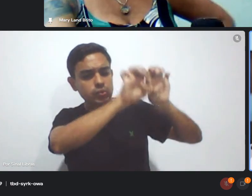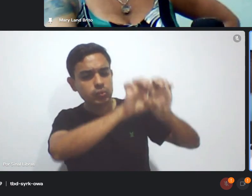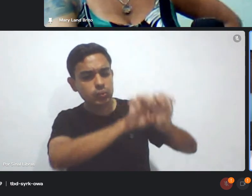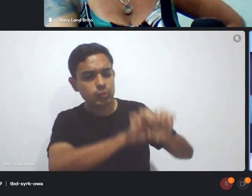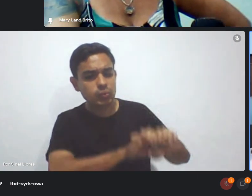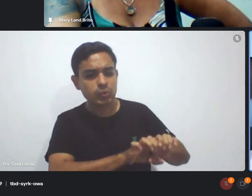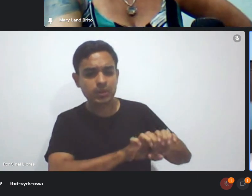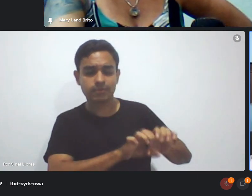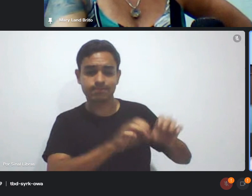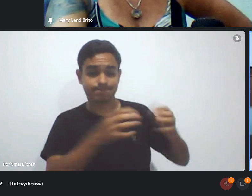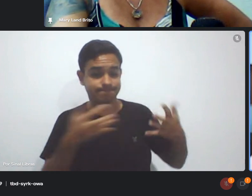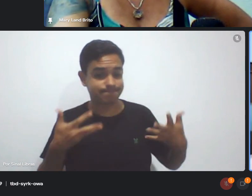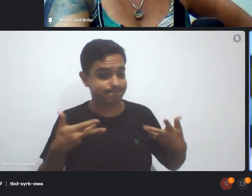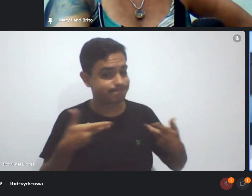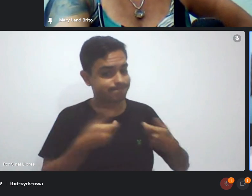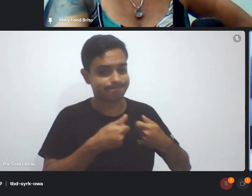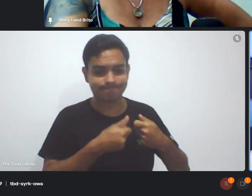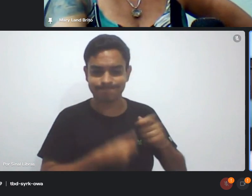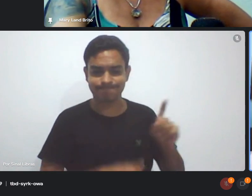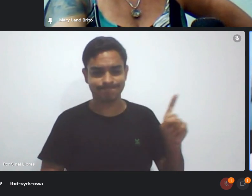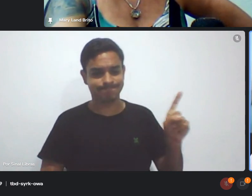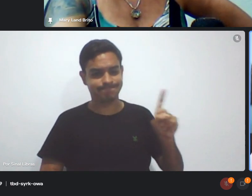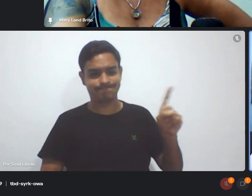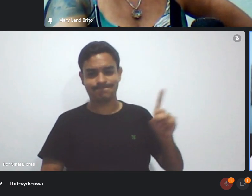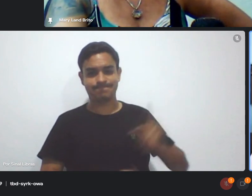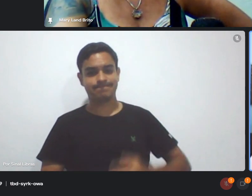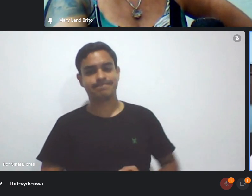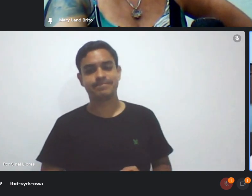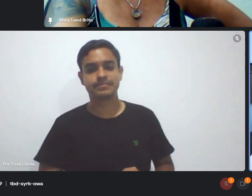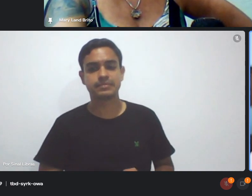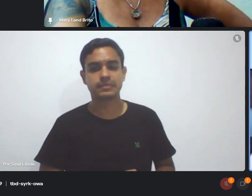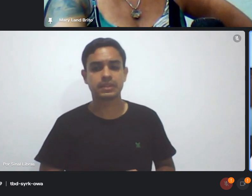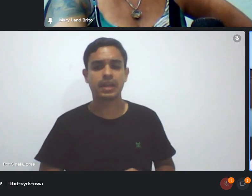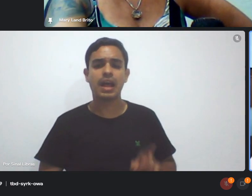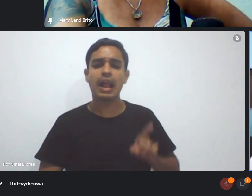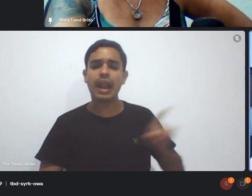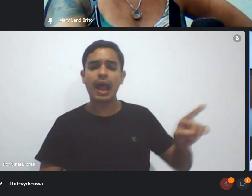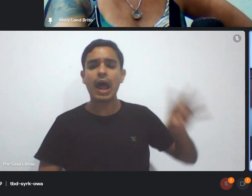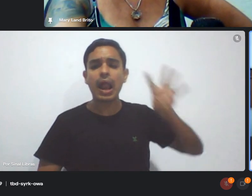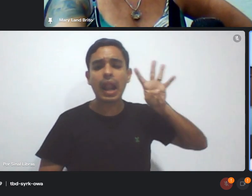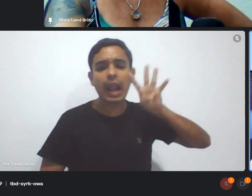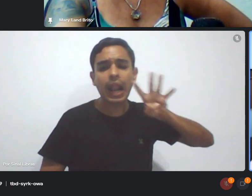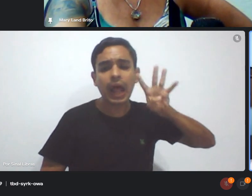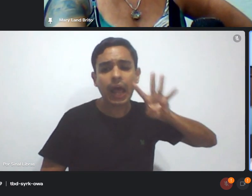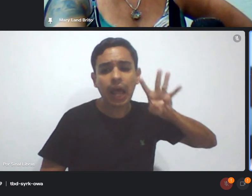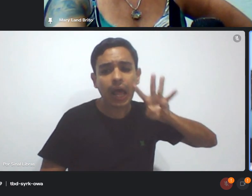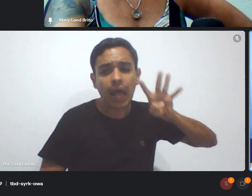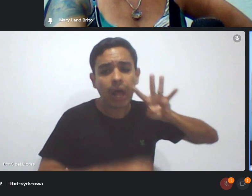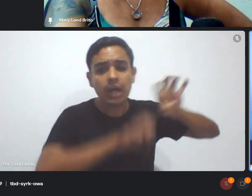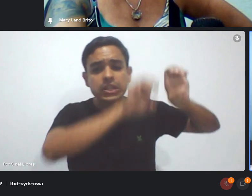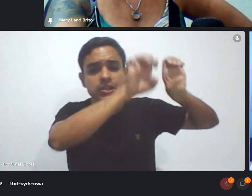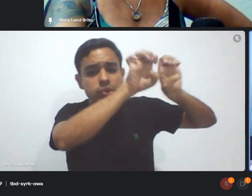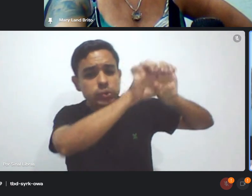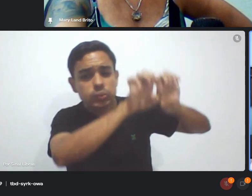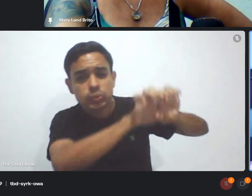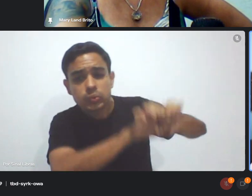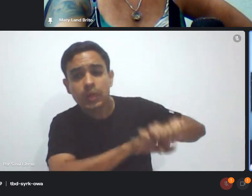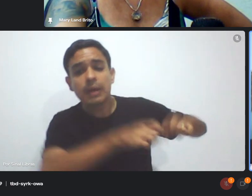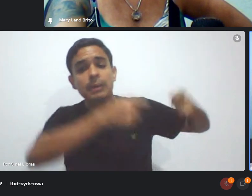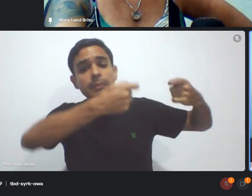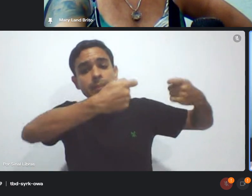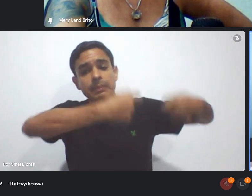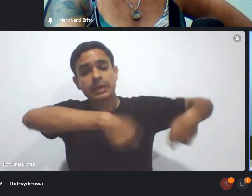espaço que não é tão adequado. Não é tão legal assim, que precisa ser ampliado, precisa